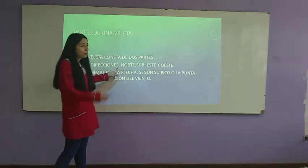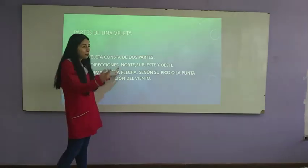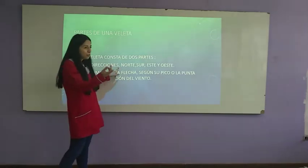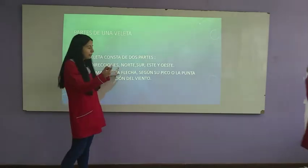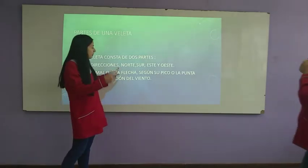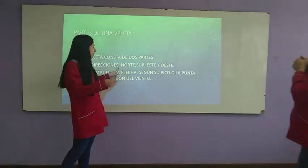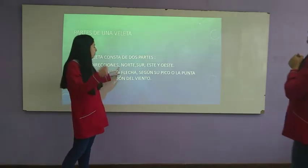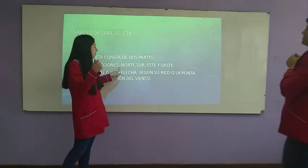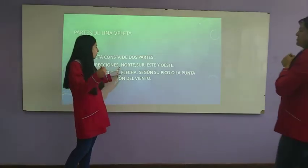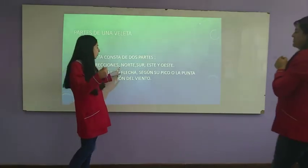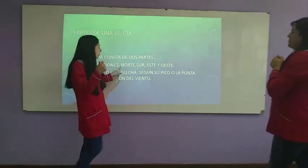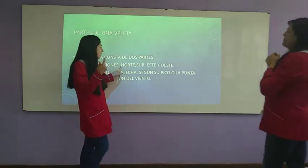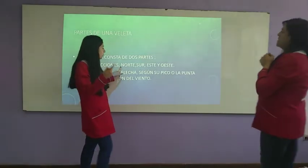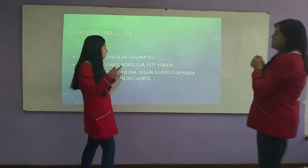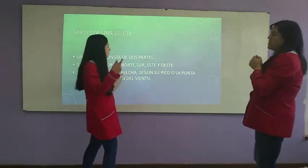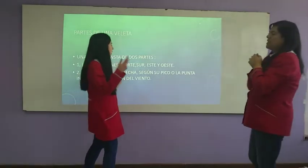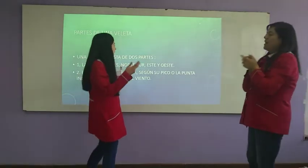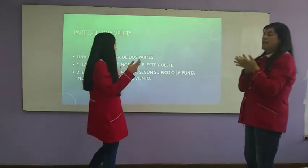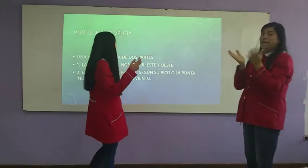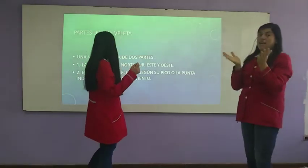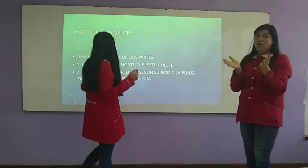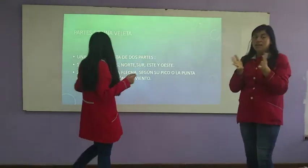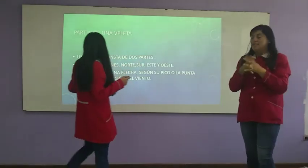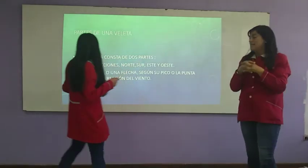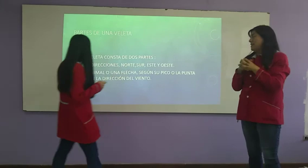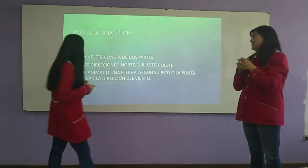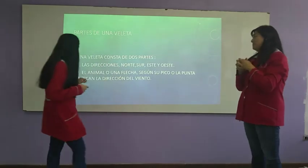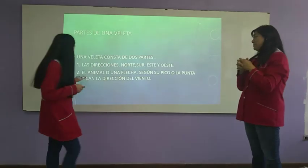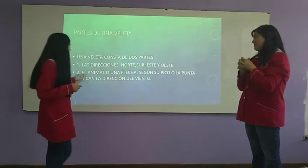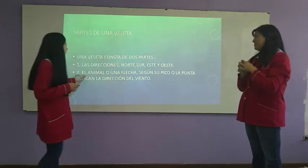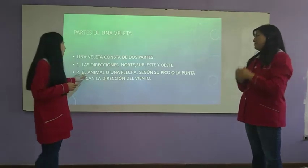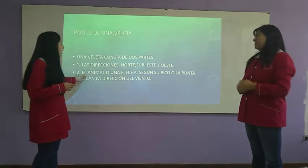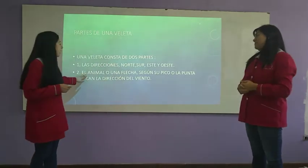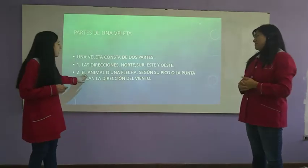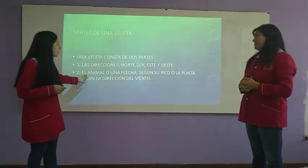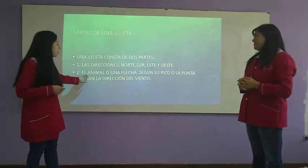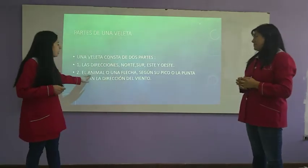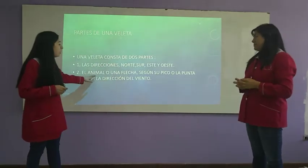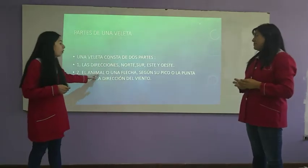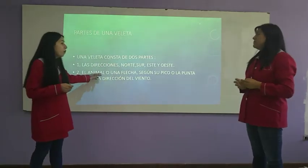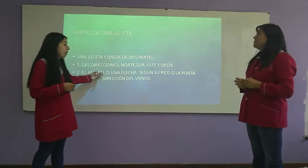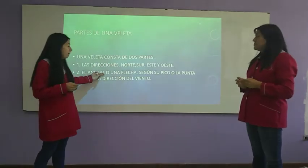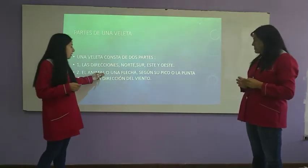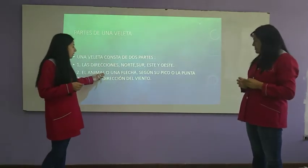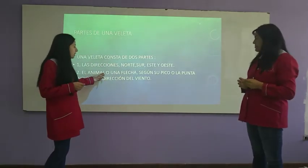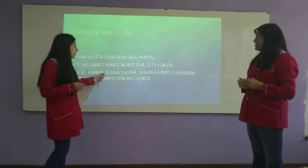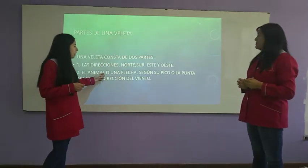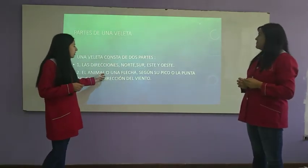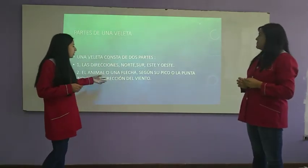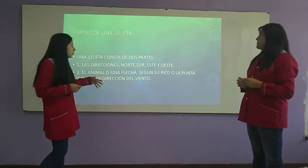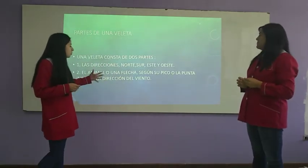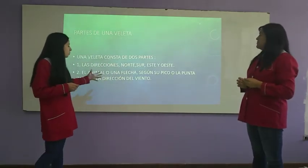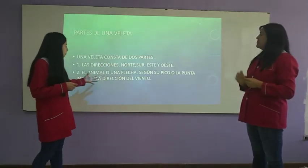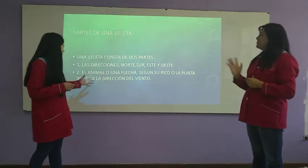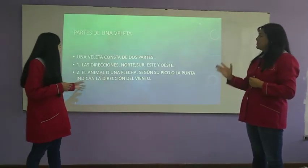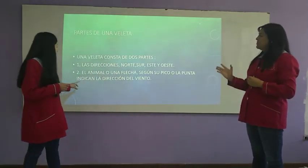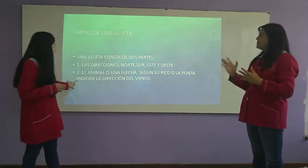he mencionado, norte, sur, este y oeste. Y el animal o una flecha, según su pico o la